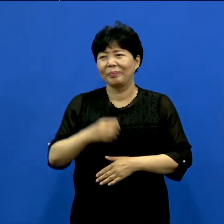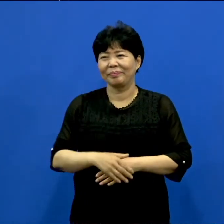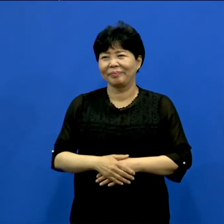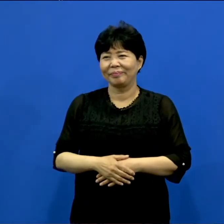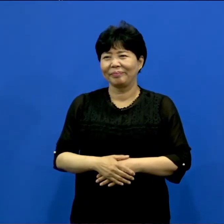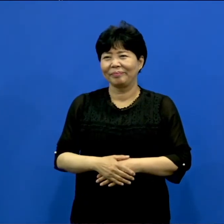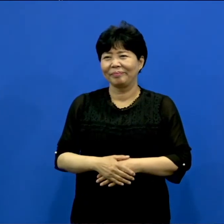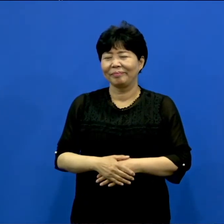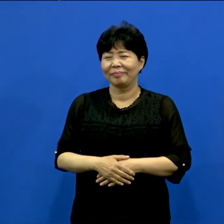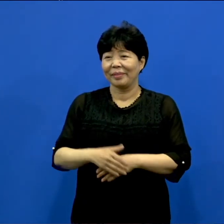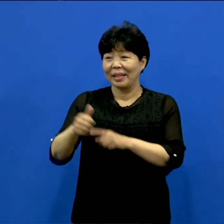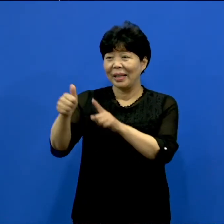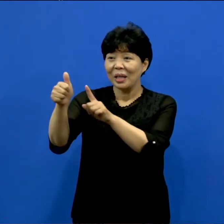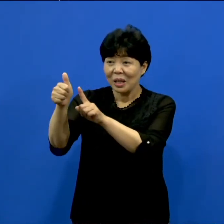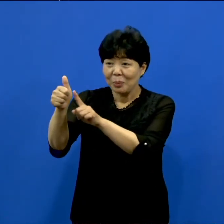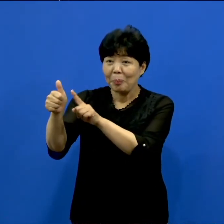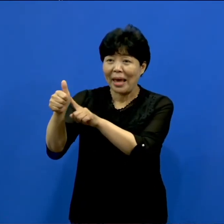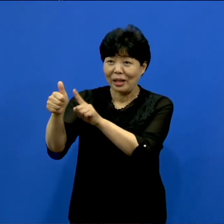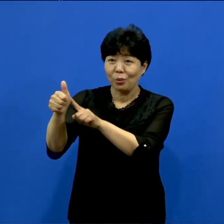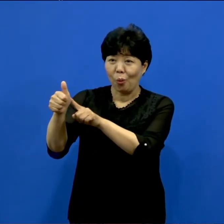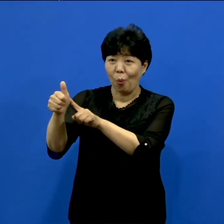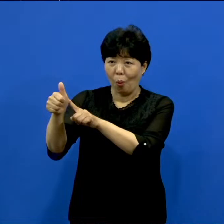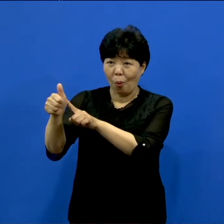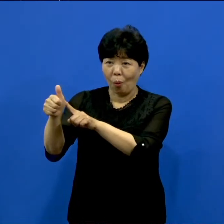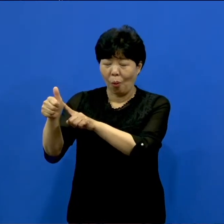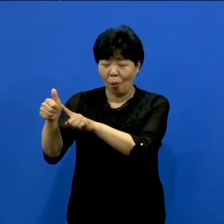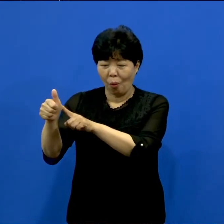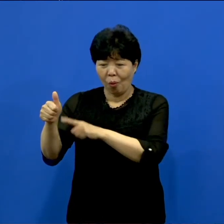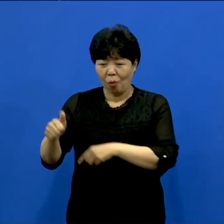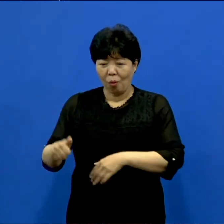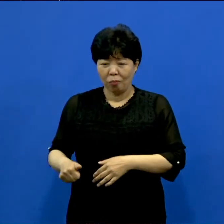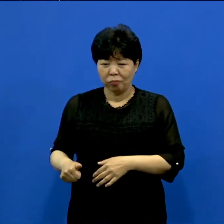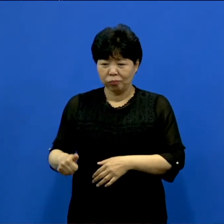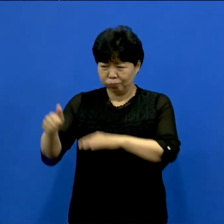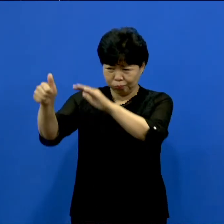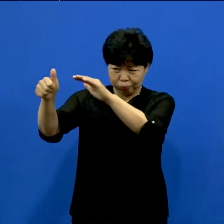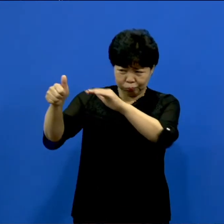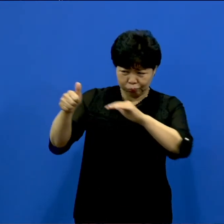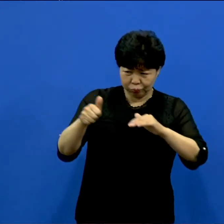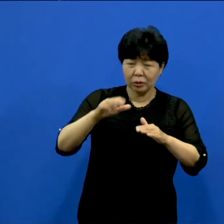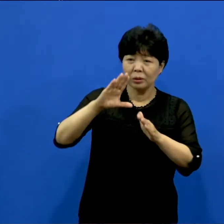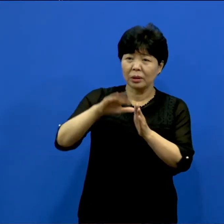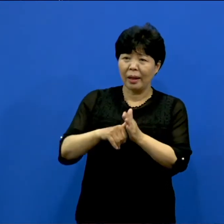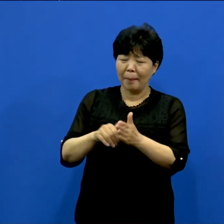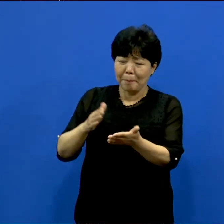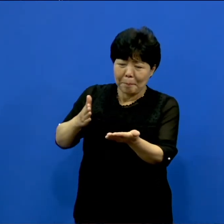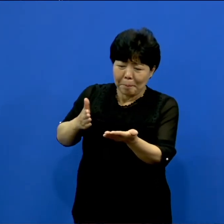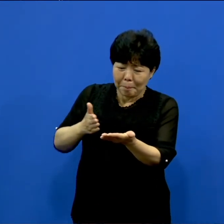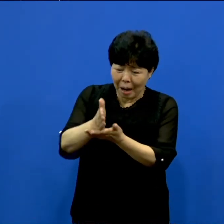여러분, 베드로를 보면 참 이런 부분이 보여요. 이 부르심을 받는 과정도 그렇고